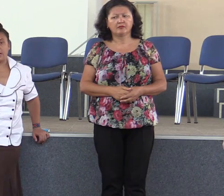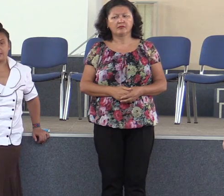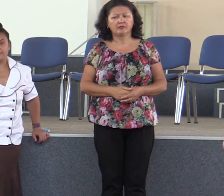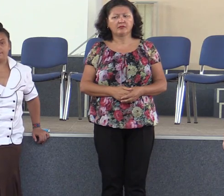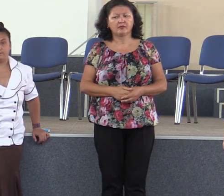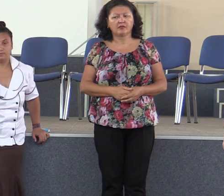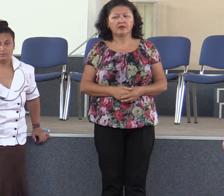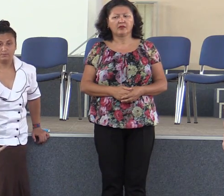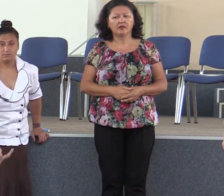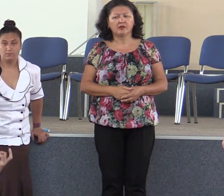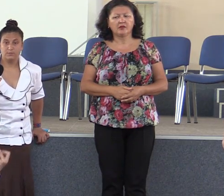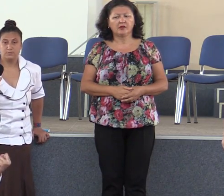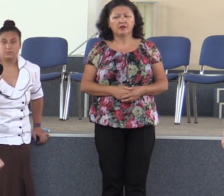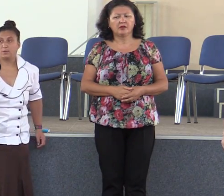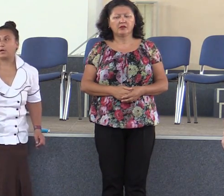Dar